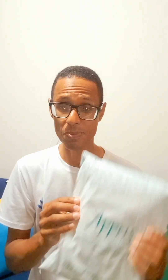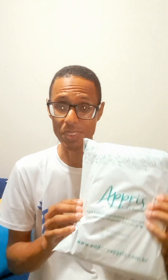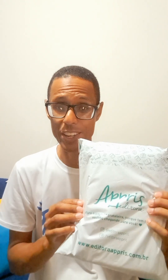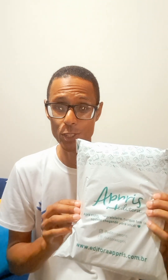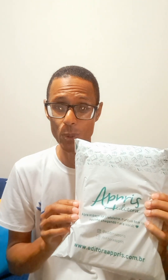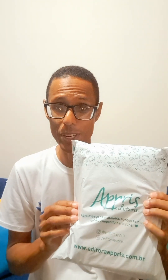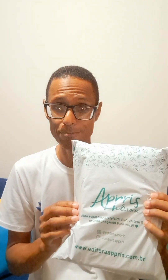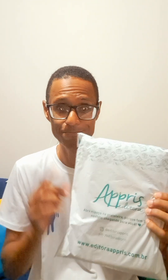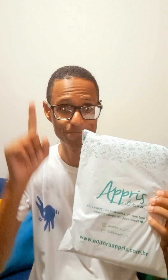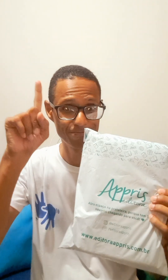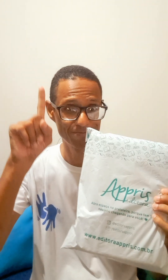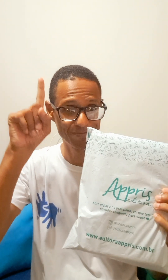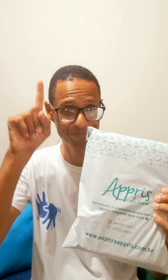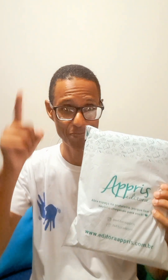da editora